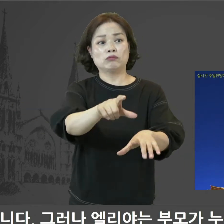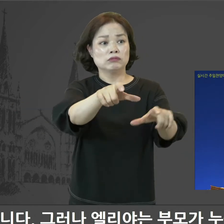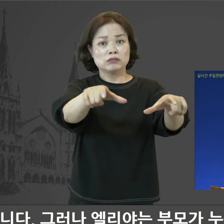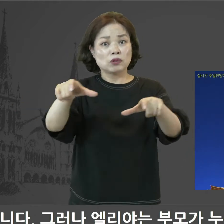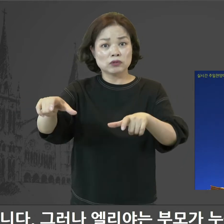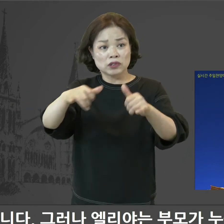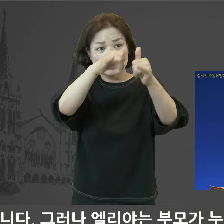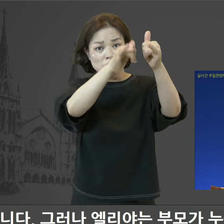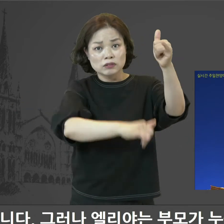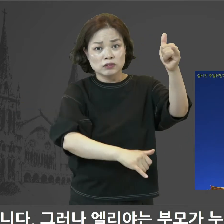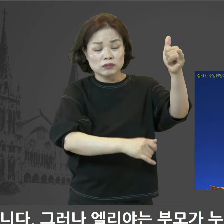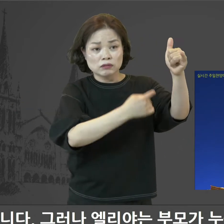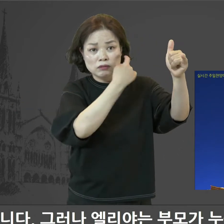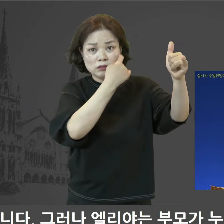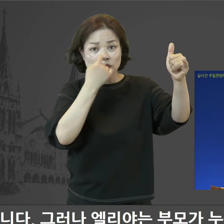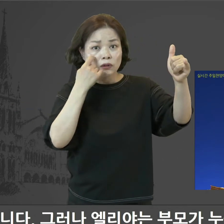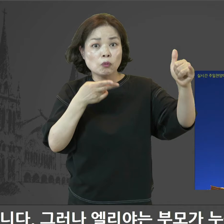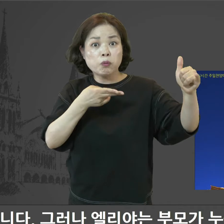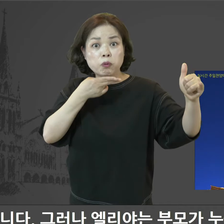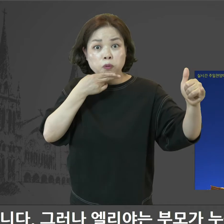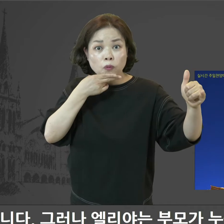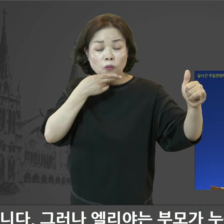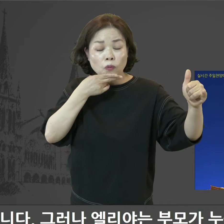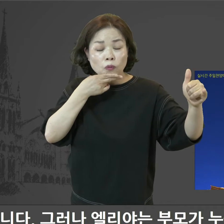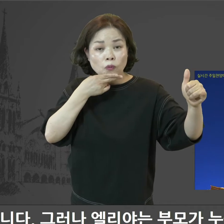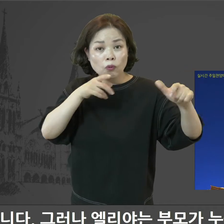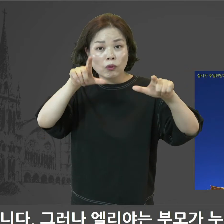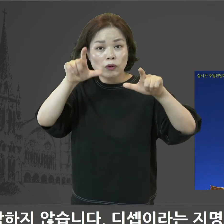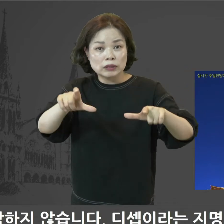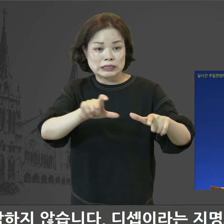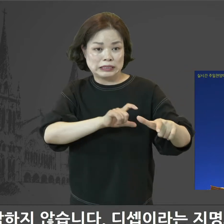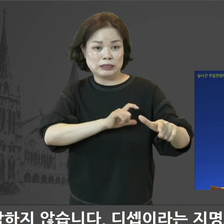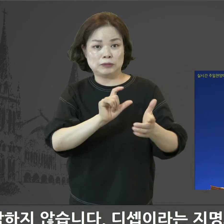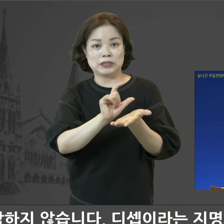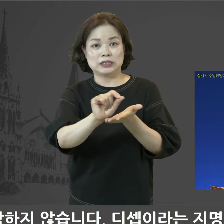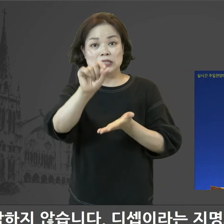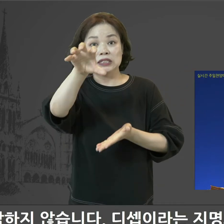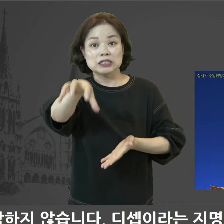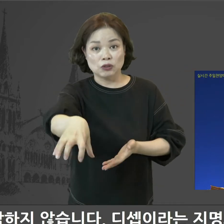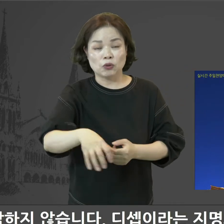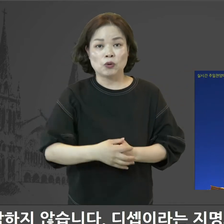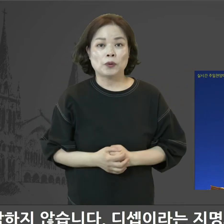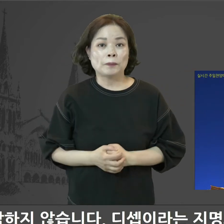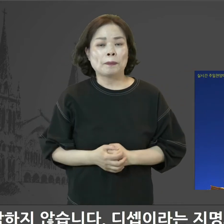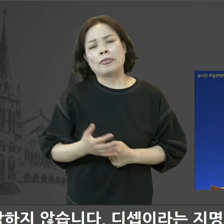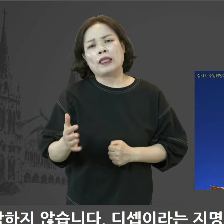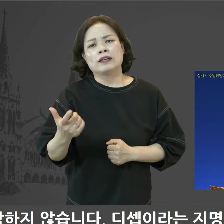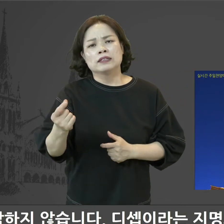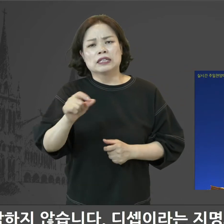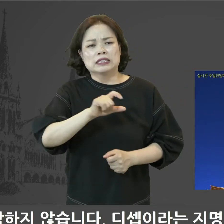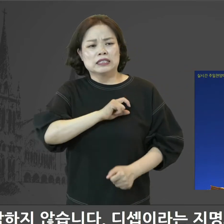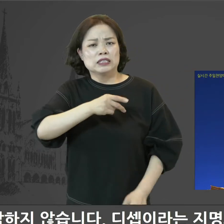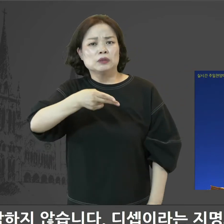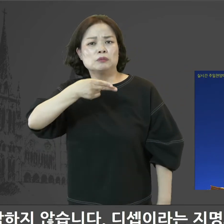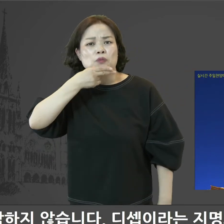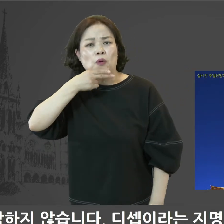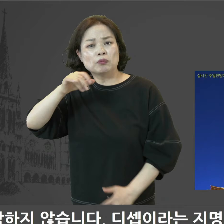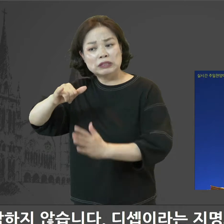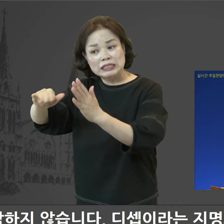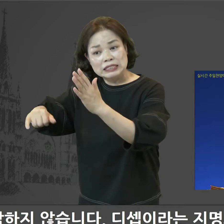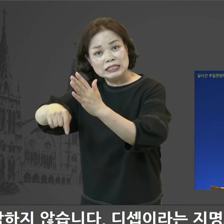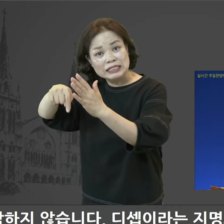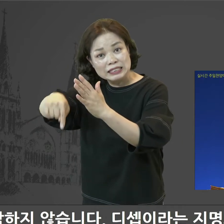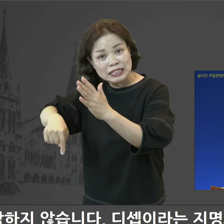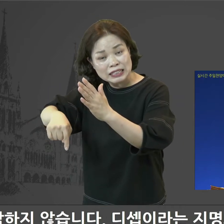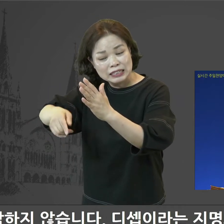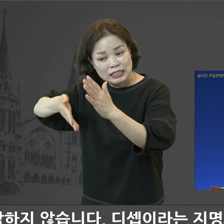지역인지도 역사적으로 증명되어지지도 않는 지명을 통해서 소개하고 있는 것이죠. 그렇게 이름 없는 집안, 이름